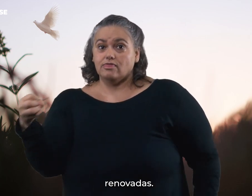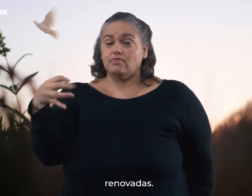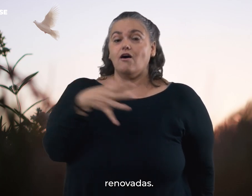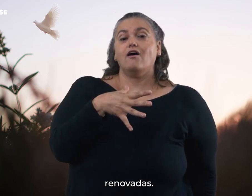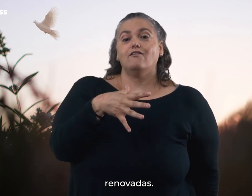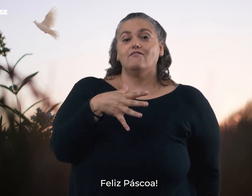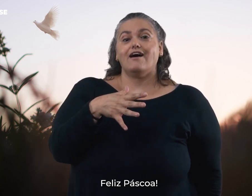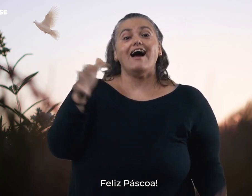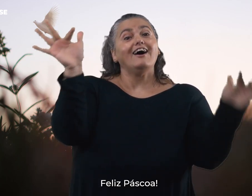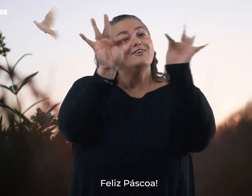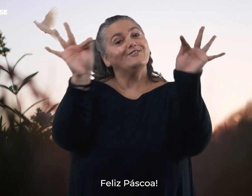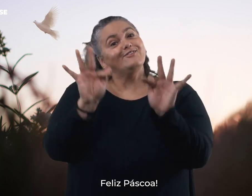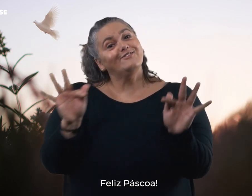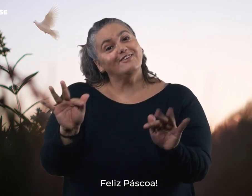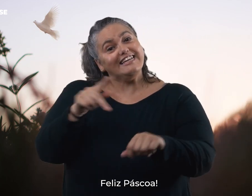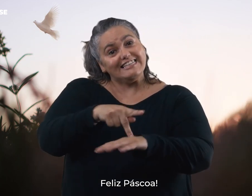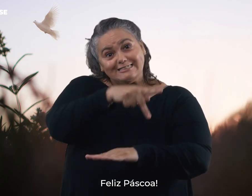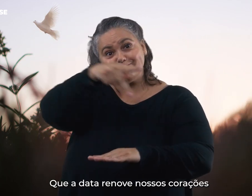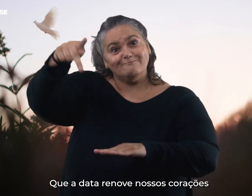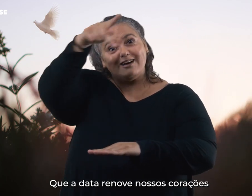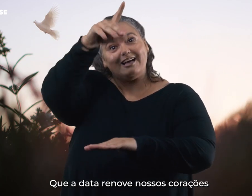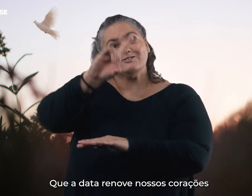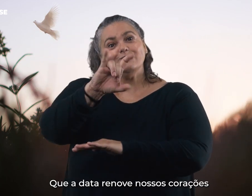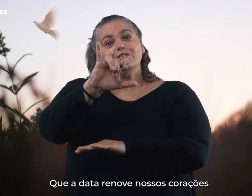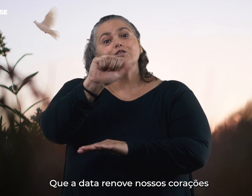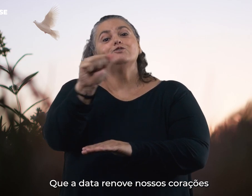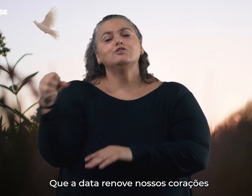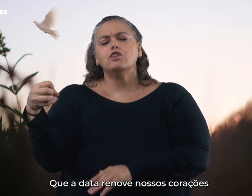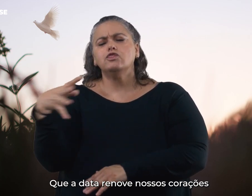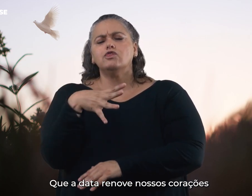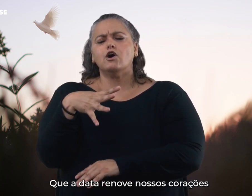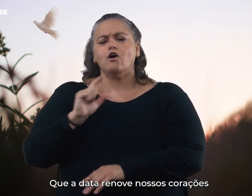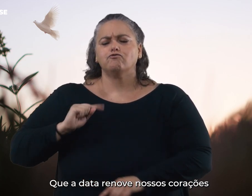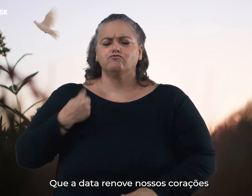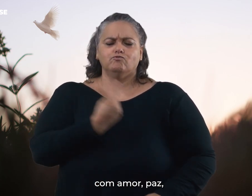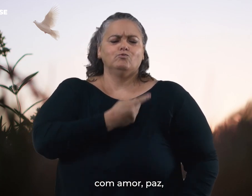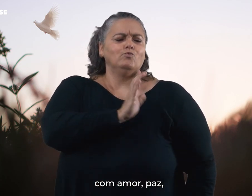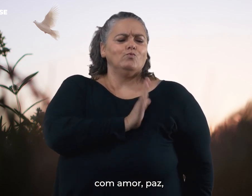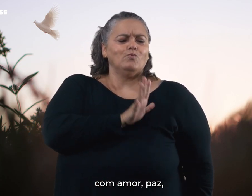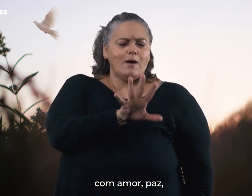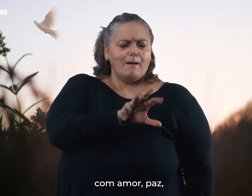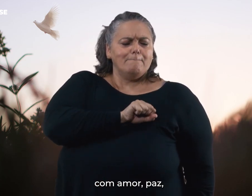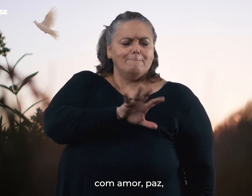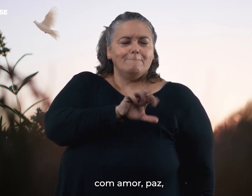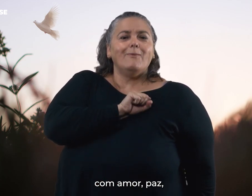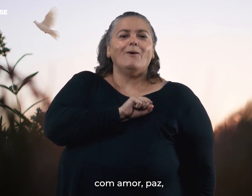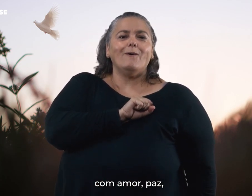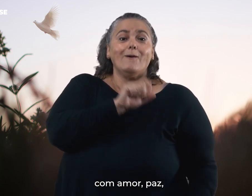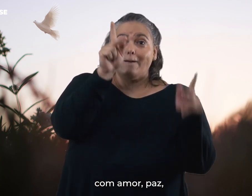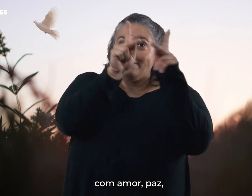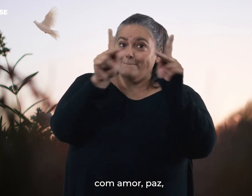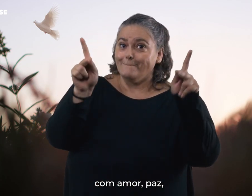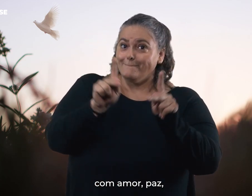Feliz Páscoa, que a data renove nossos corações com amor, paz,